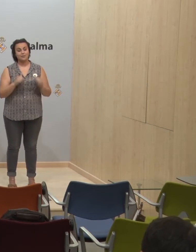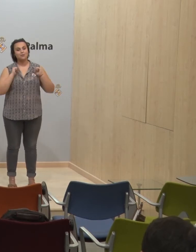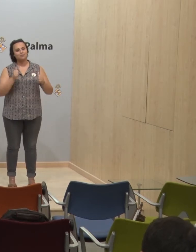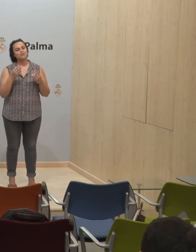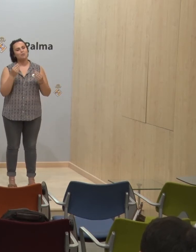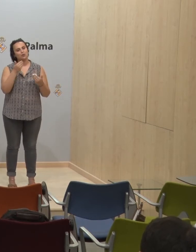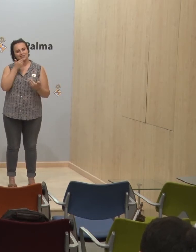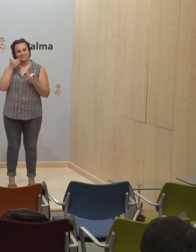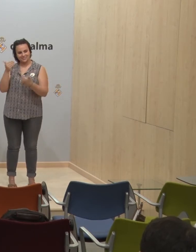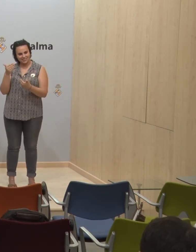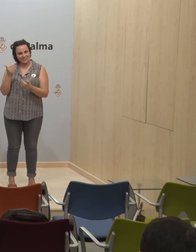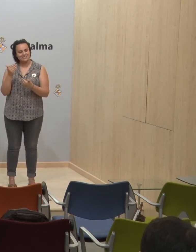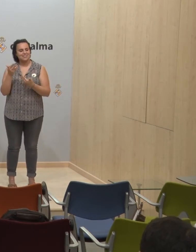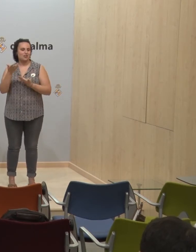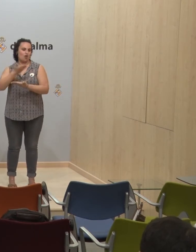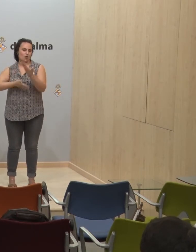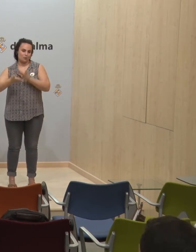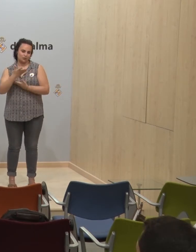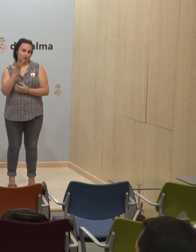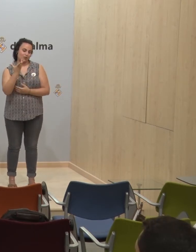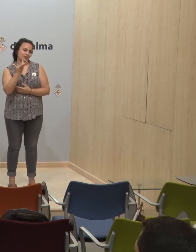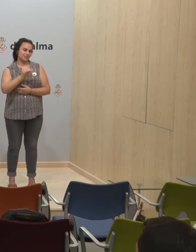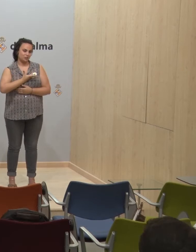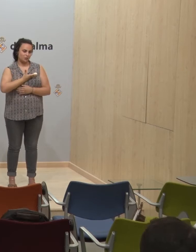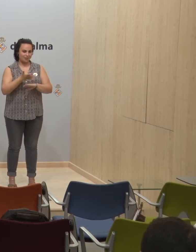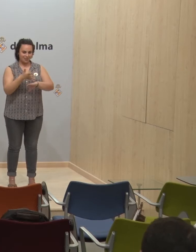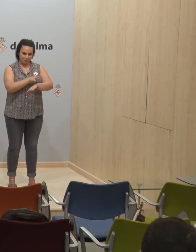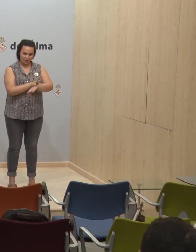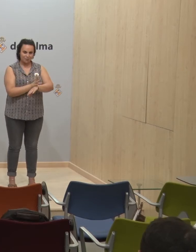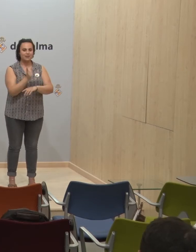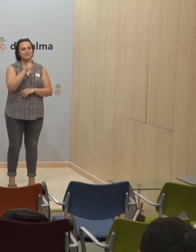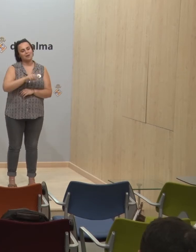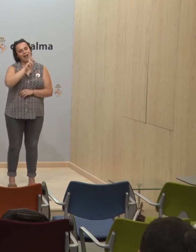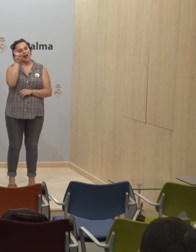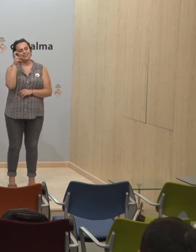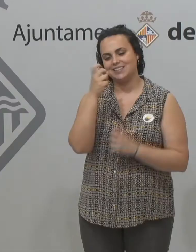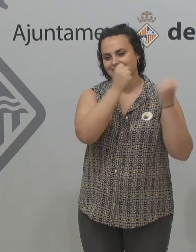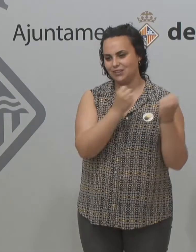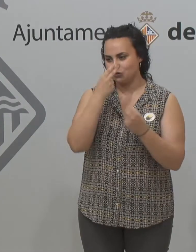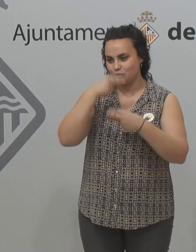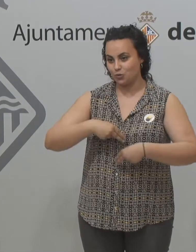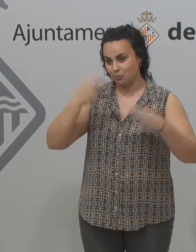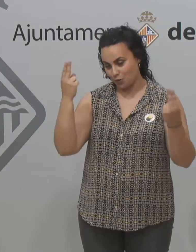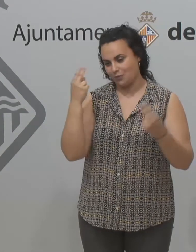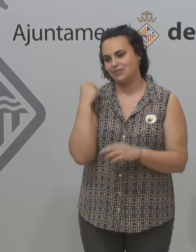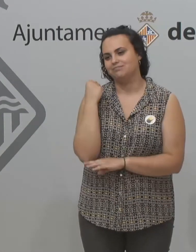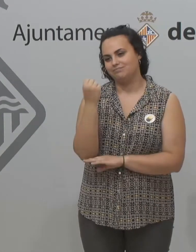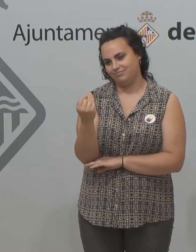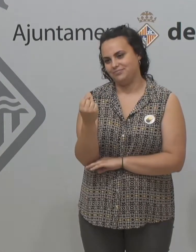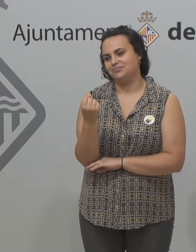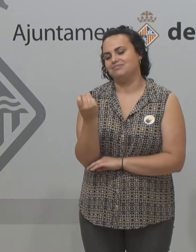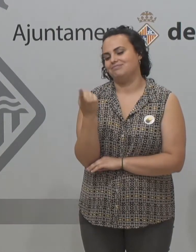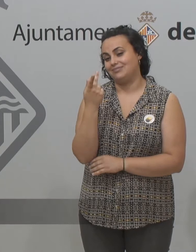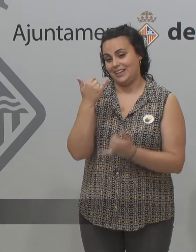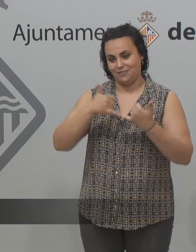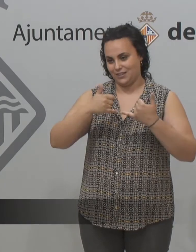gràcies i agrair a la col·laboració de l'Ajuntament de Palma i també com a altres institucions públiques per donar suport en aquest dia tan assenyalat